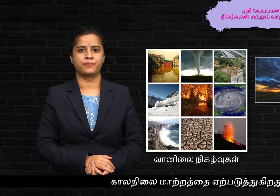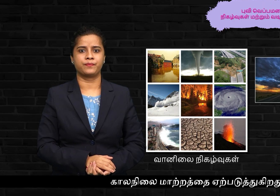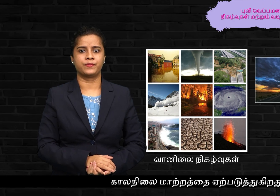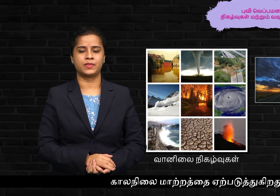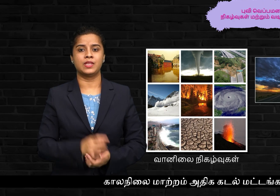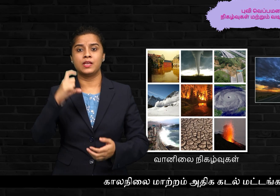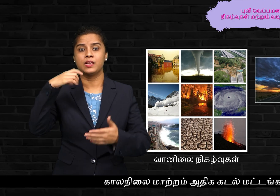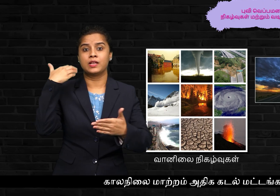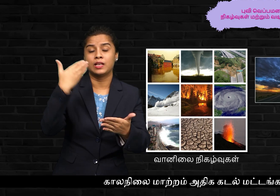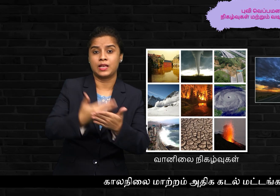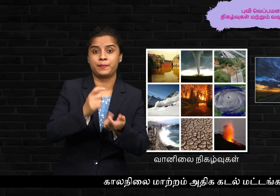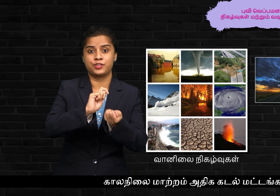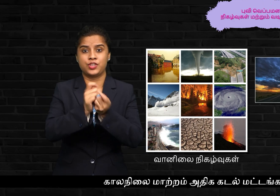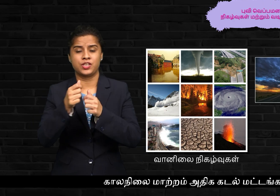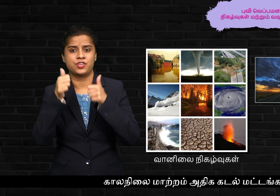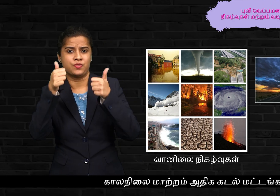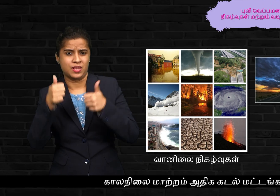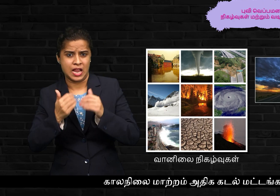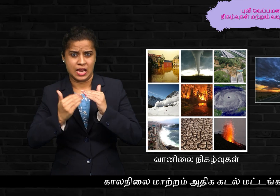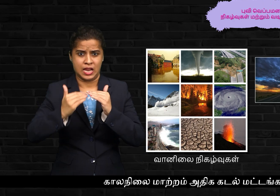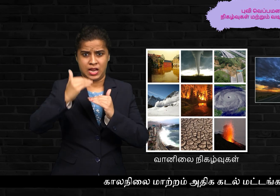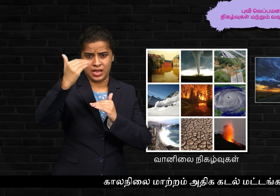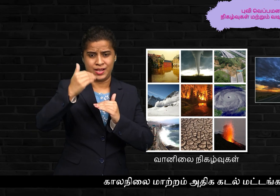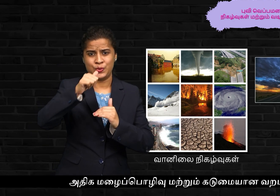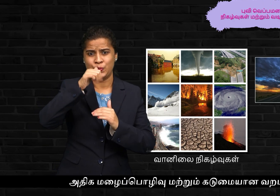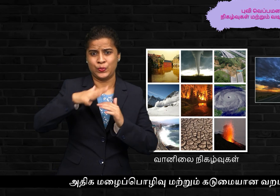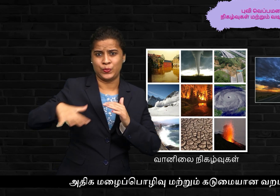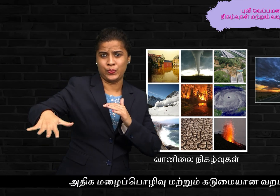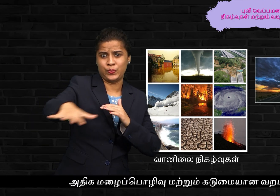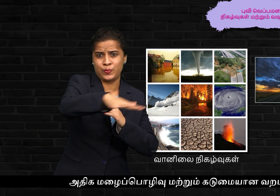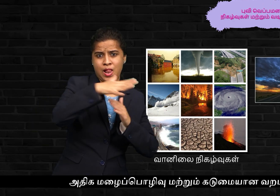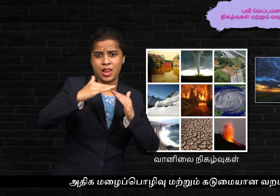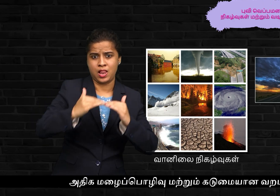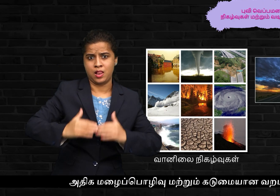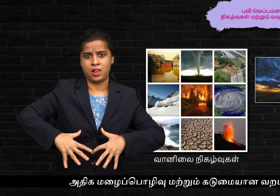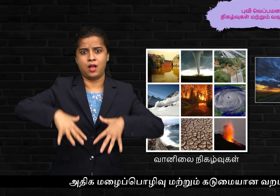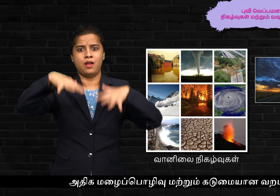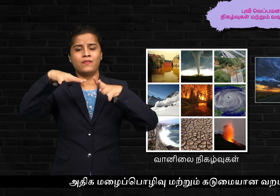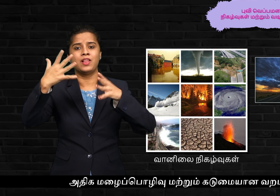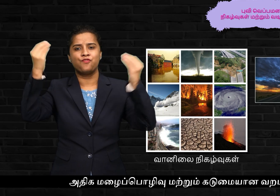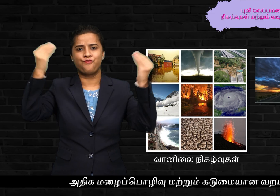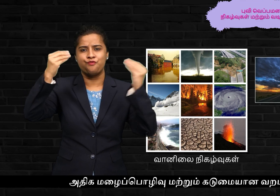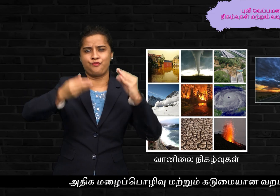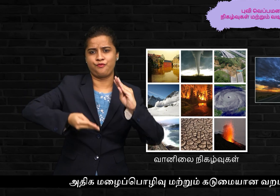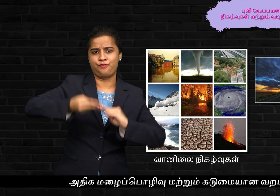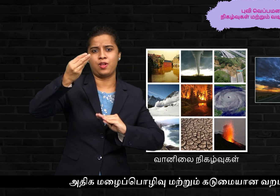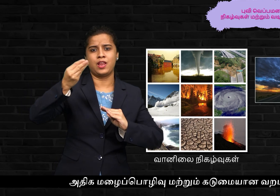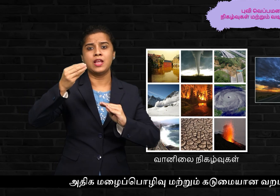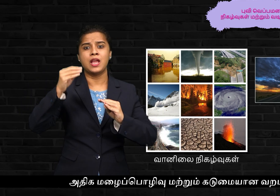ஏற்படுத்துகிறது. காலநிலை மாற்றம் அதிக கடல் மட்டங்கள், அதிக மழை பொழிவு மற்றும் கடுமையான வறட்சி மற்றும்